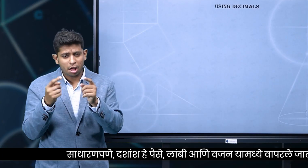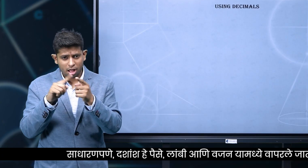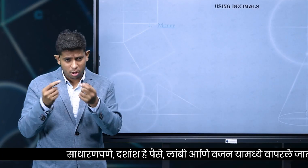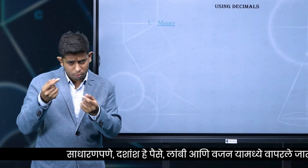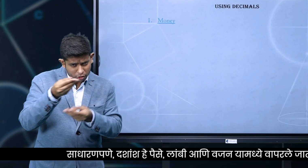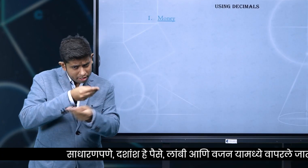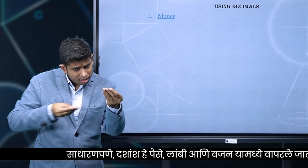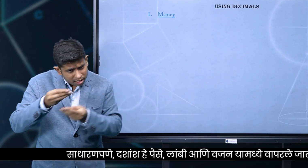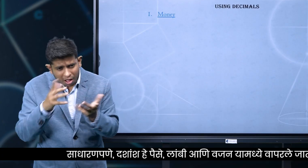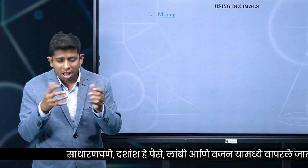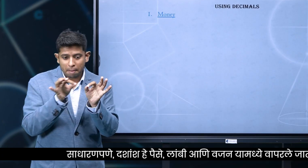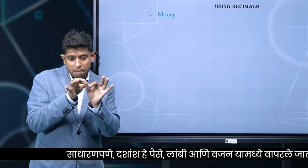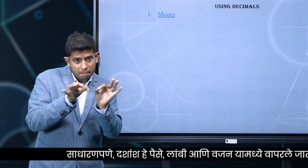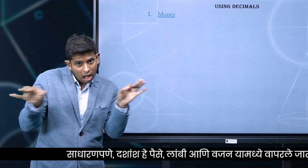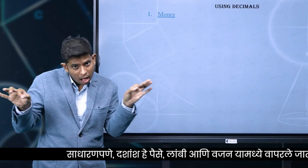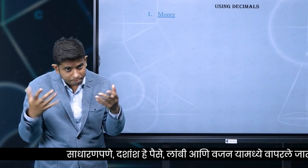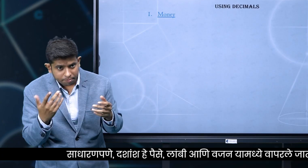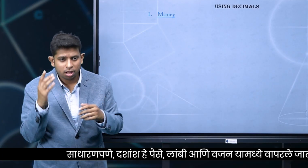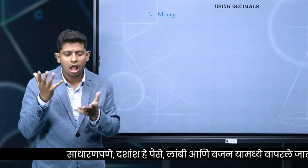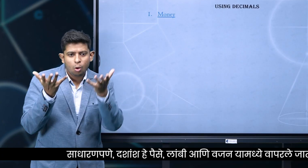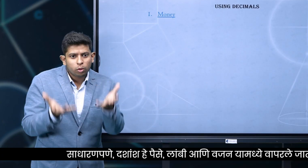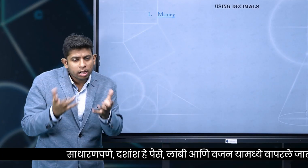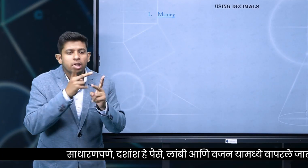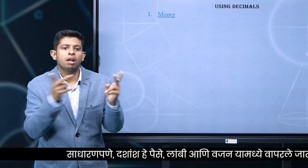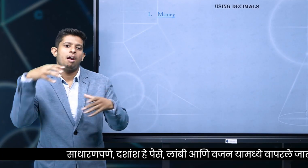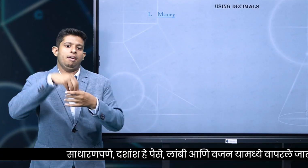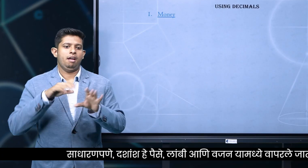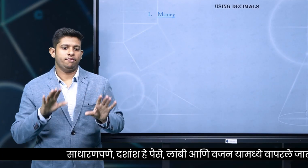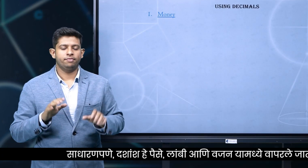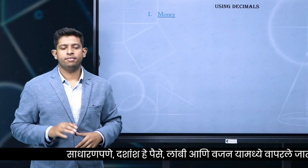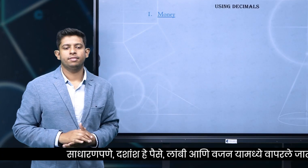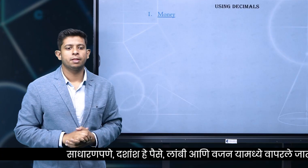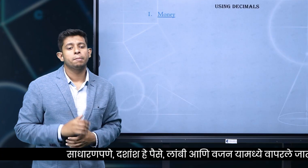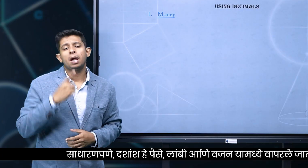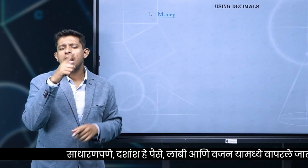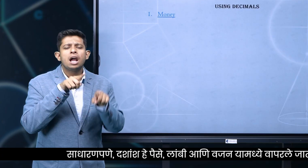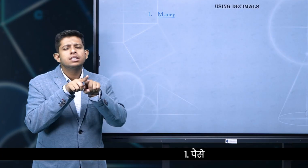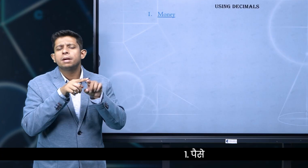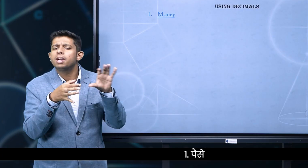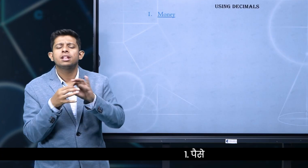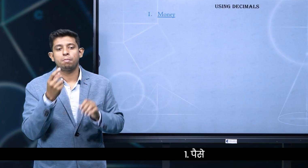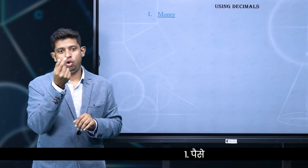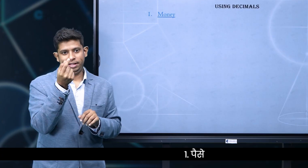साधारणपणे दशांश हे पैसे, लांबी आणि वजन यामध्ये वापरले जातात. 1.